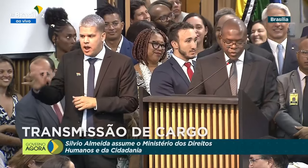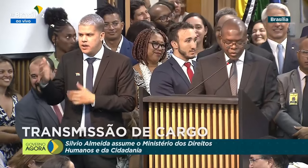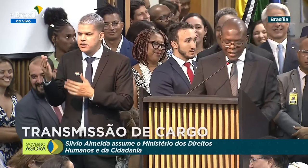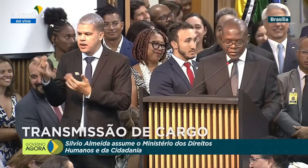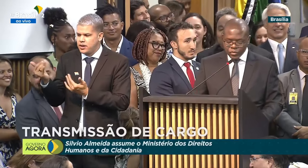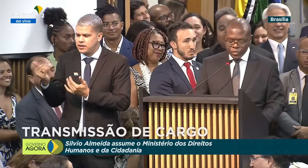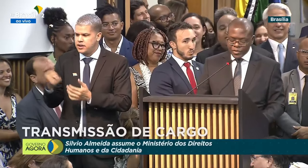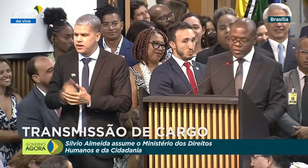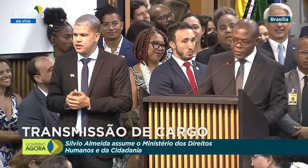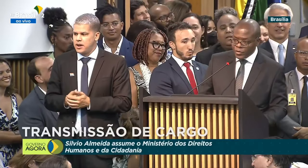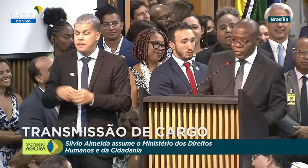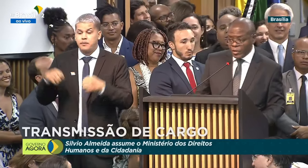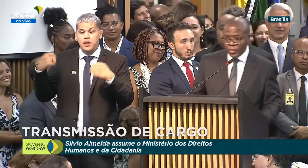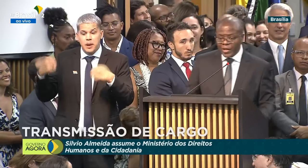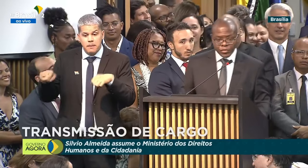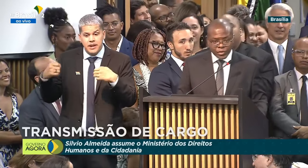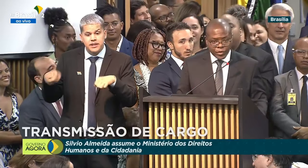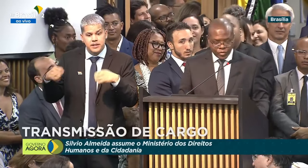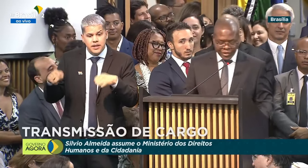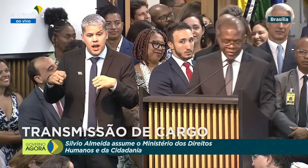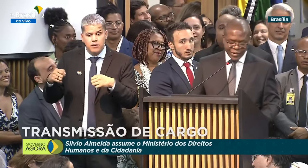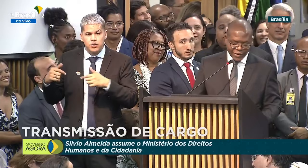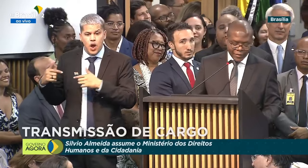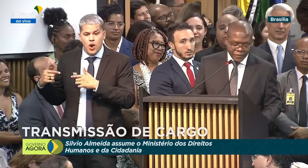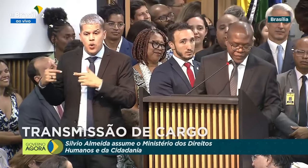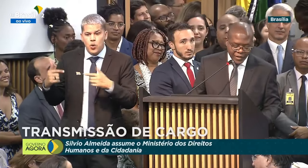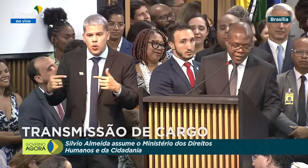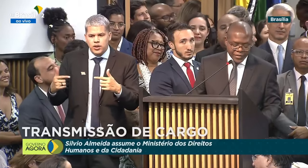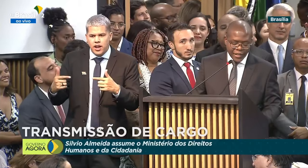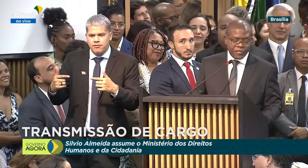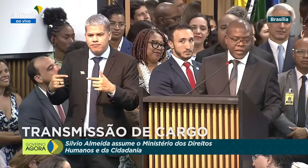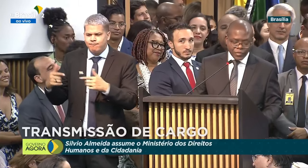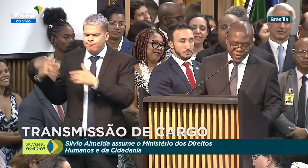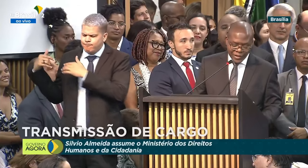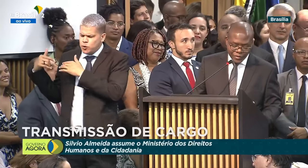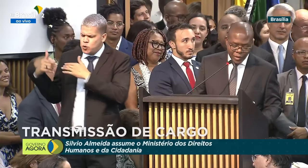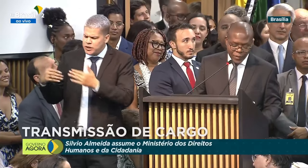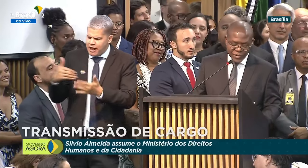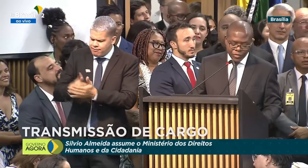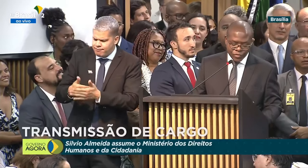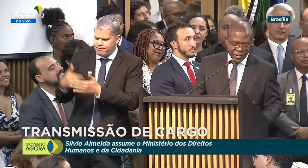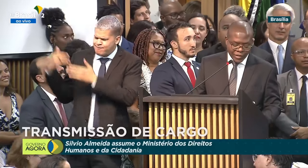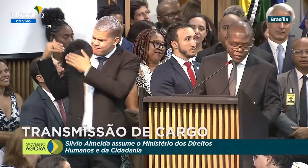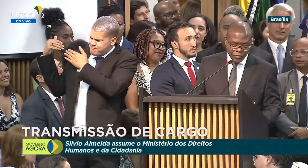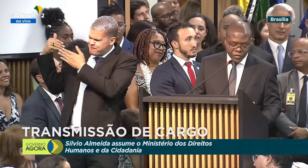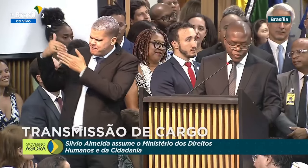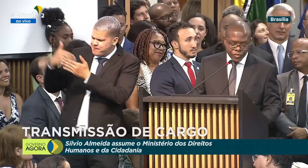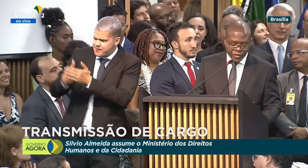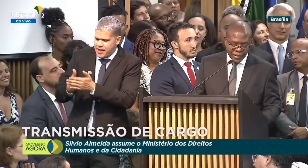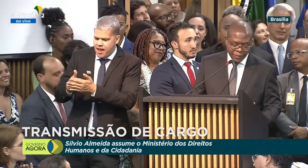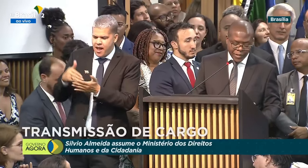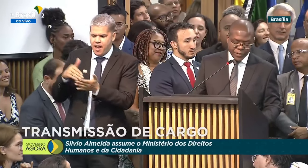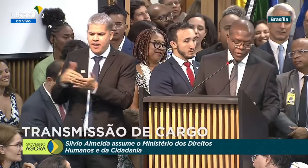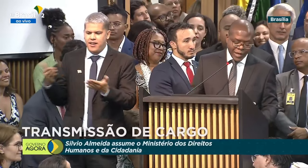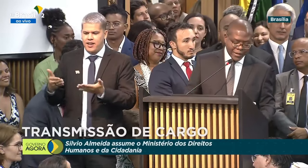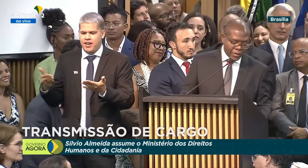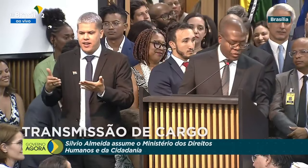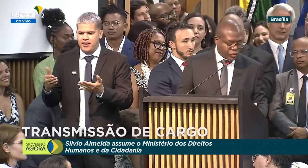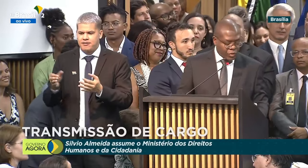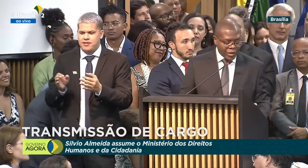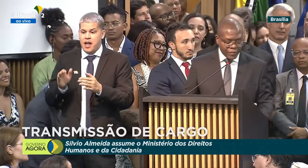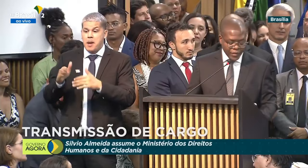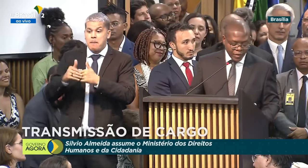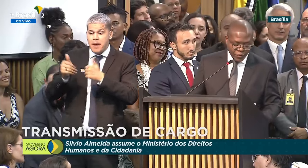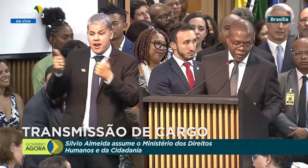nós temos que Honrar as lutas que eu tenho que Honrar as outras que me Trouxeram até aqui significa no entanto não apenas reconstruir aquilo que foi destruído em apenas melhorar